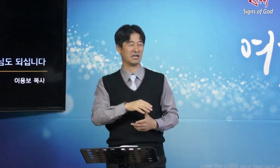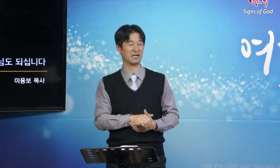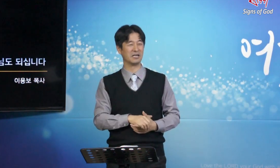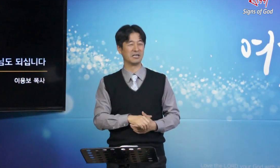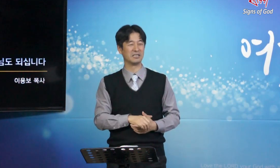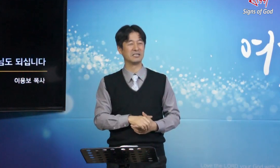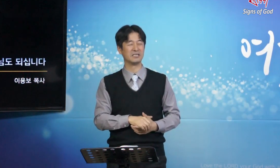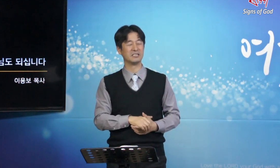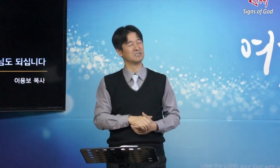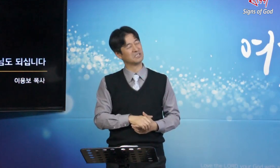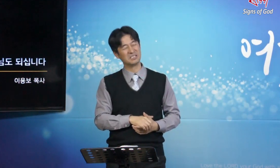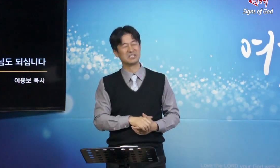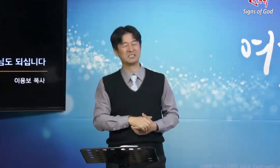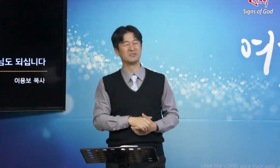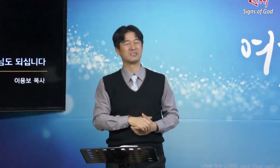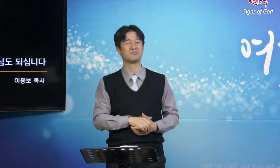가르쳐봤자 소용없다라는 그런